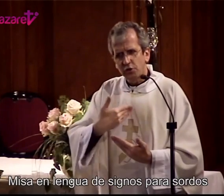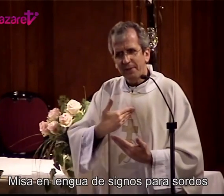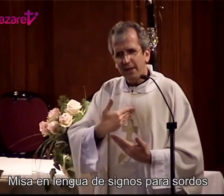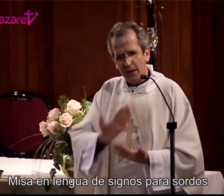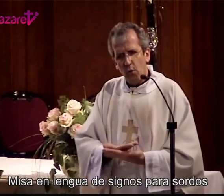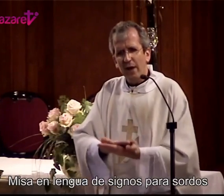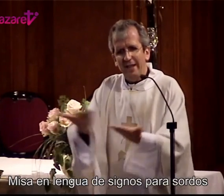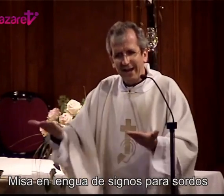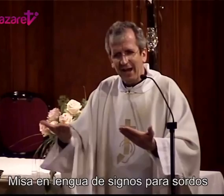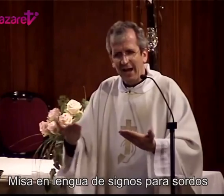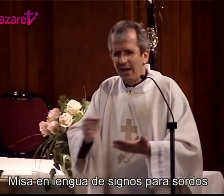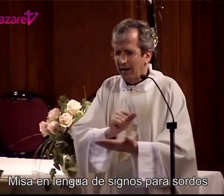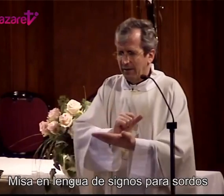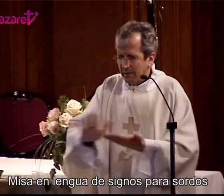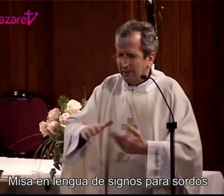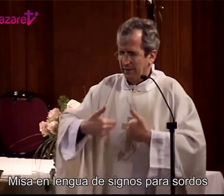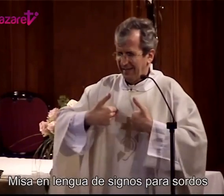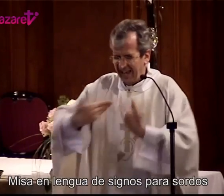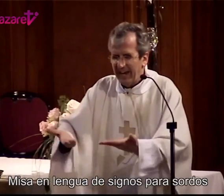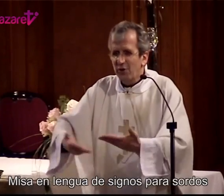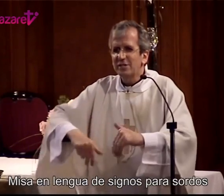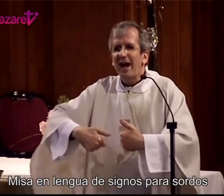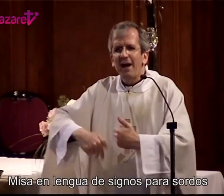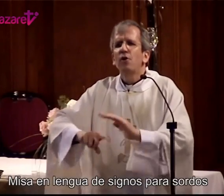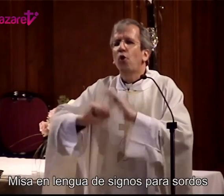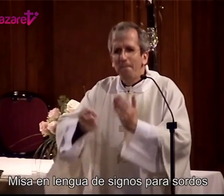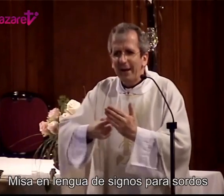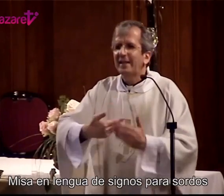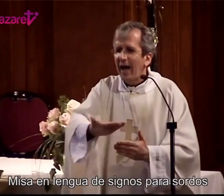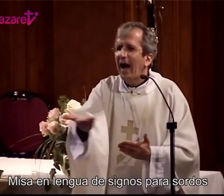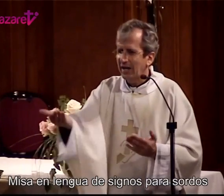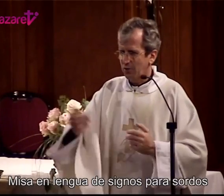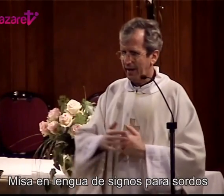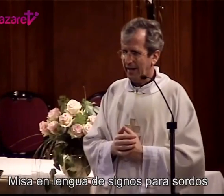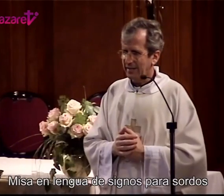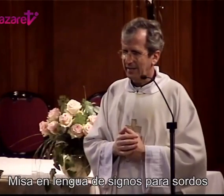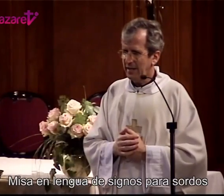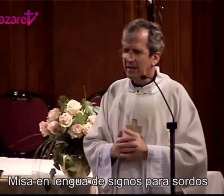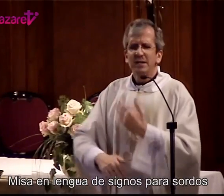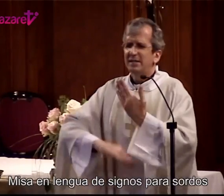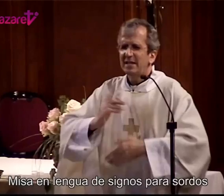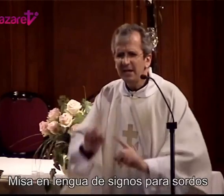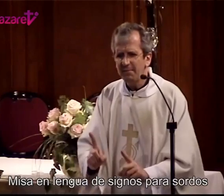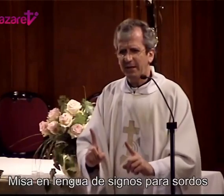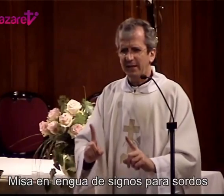pide una entrega generosa, completa a las ovejas, ¿eh? Sin límites,